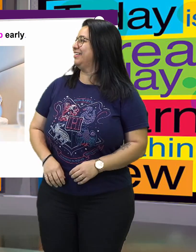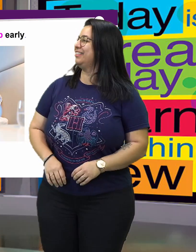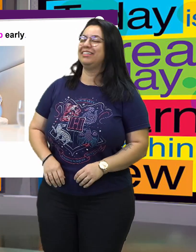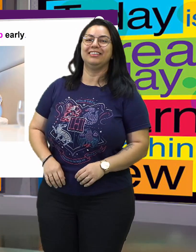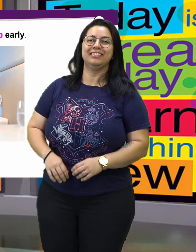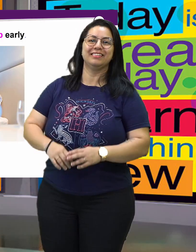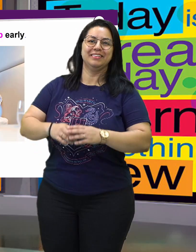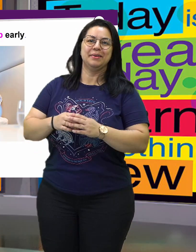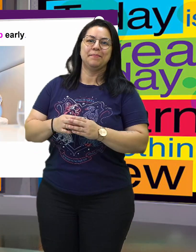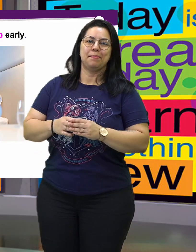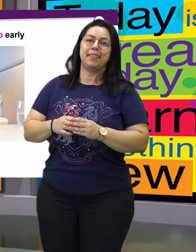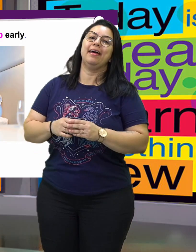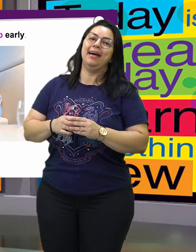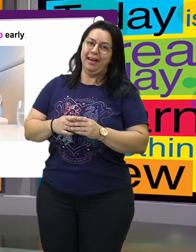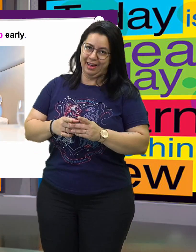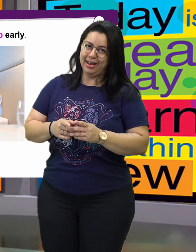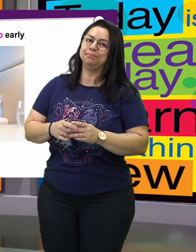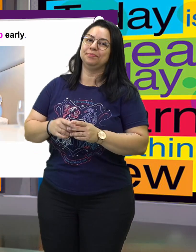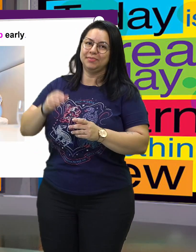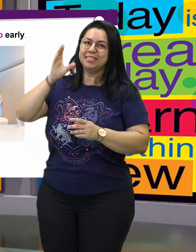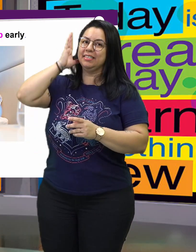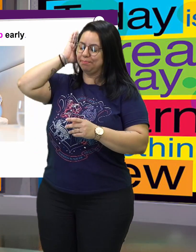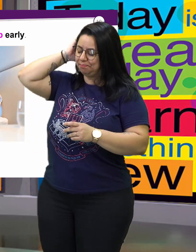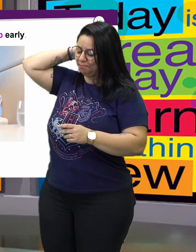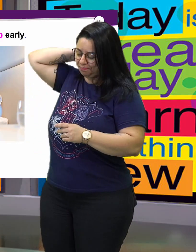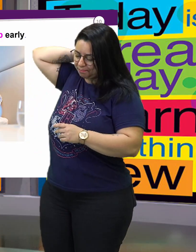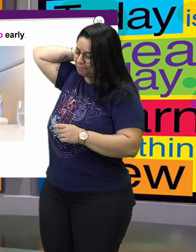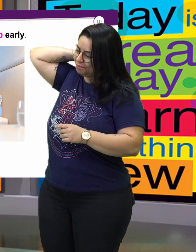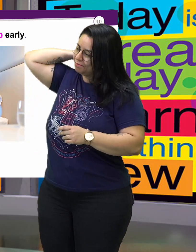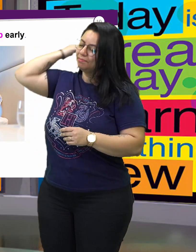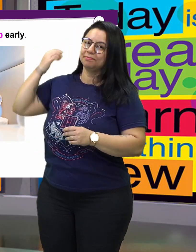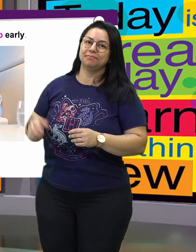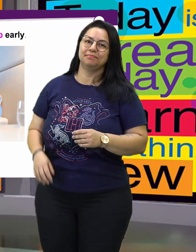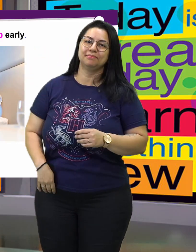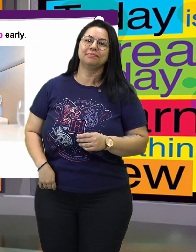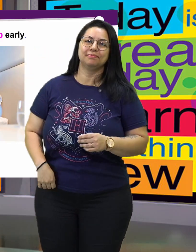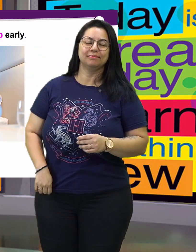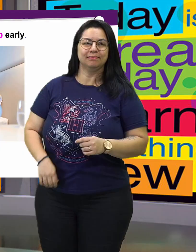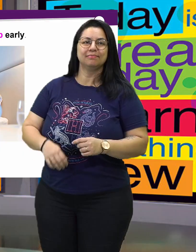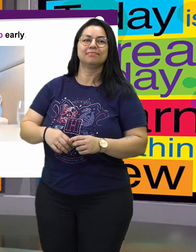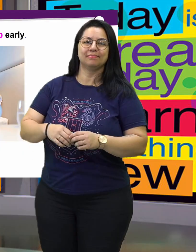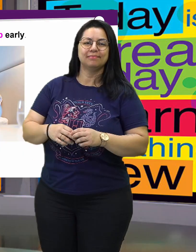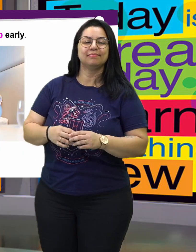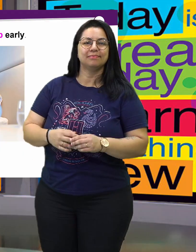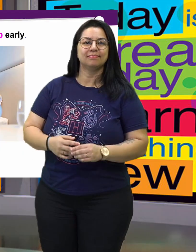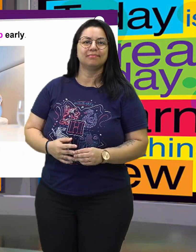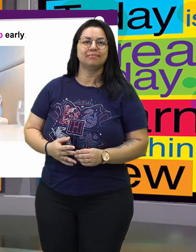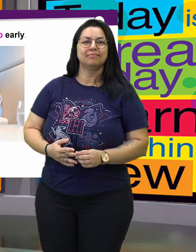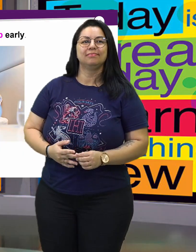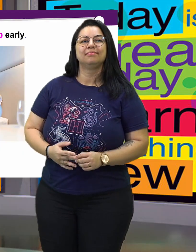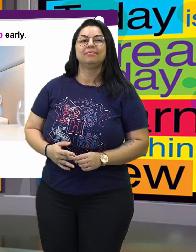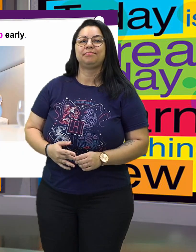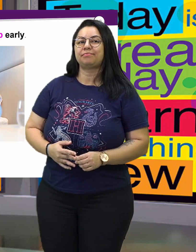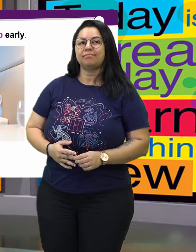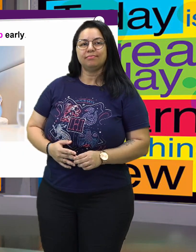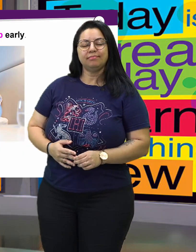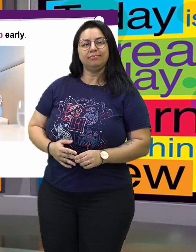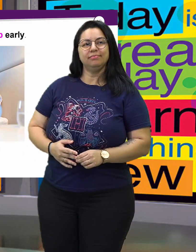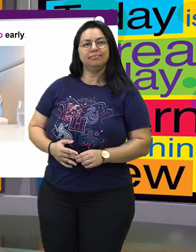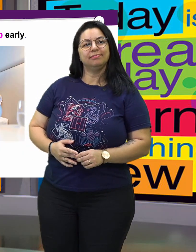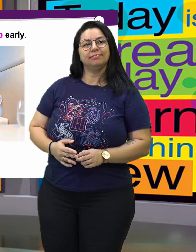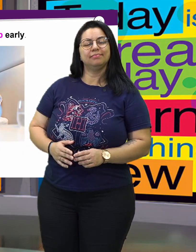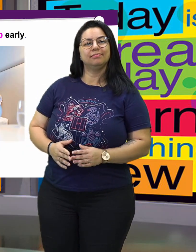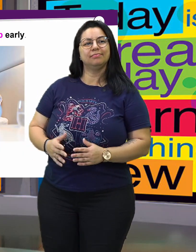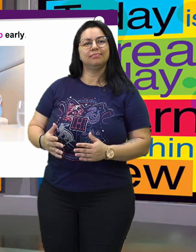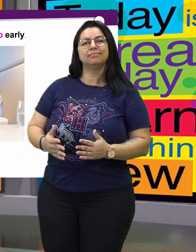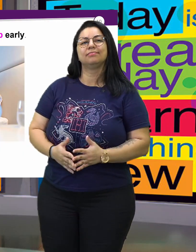ainda assim é mais difícil do que as outras, porque ela fala de... Sim. Tem um pouco mais de nuances. Porém, aqui nessa frase, a gente